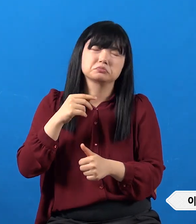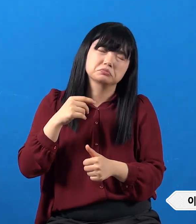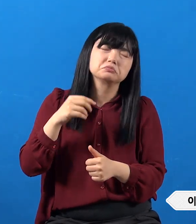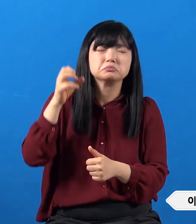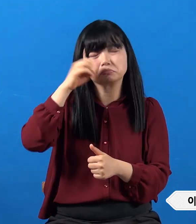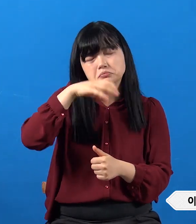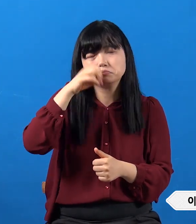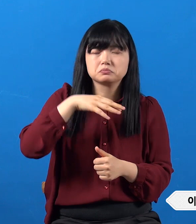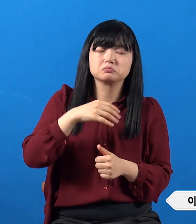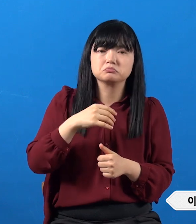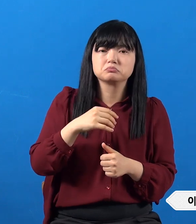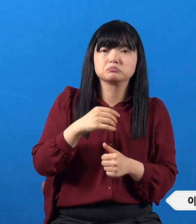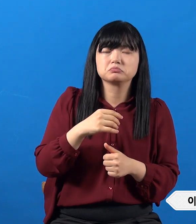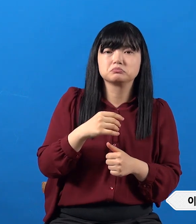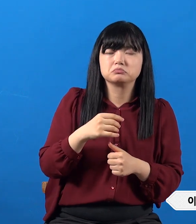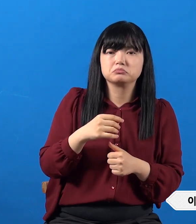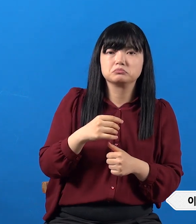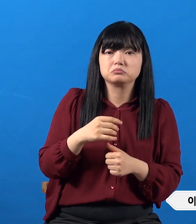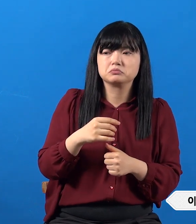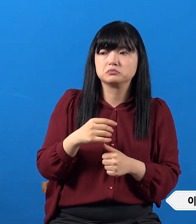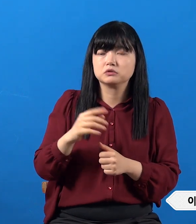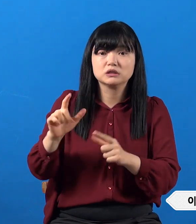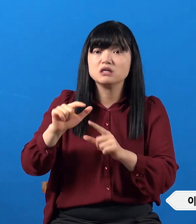산 것도 아니었고,